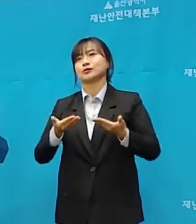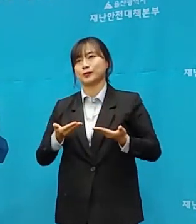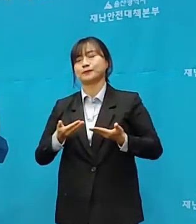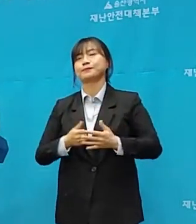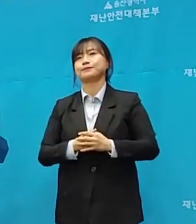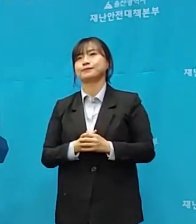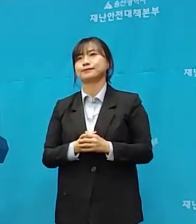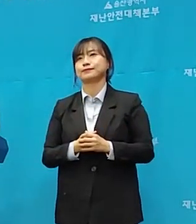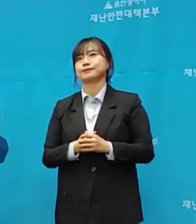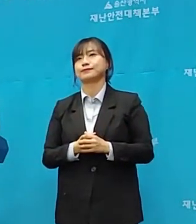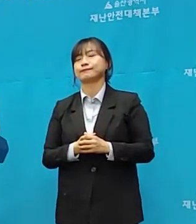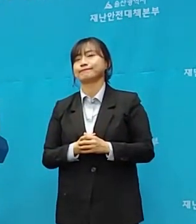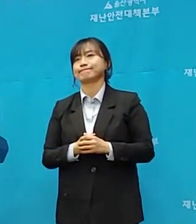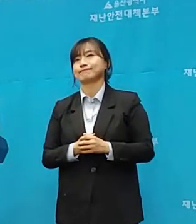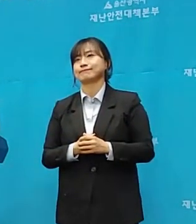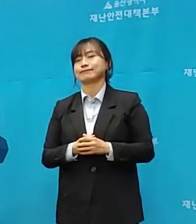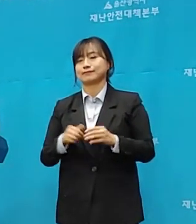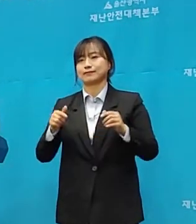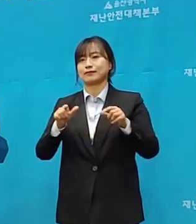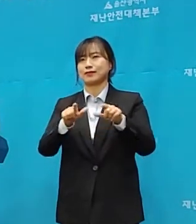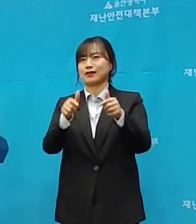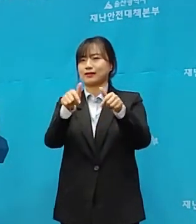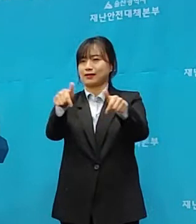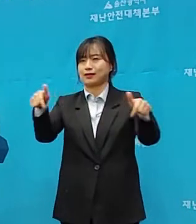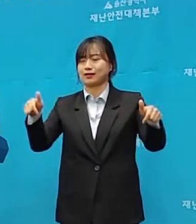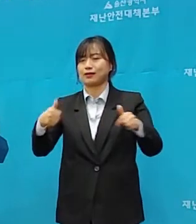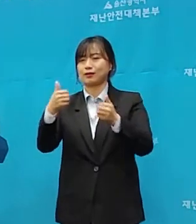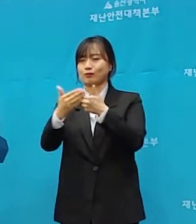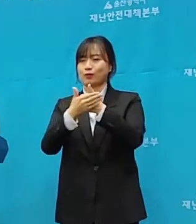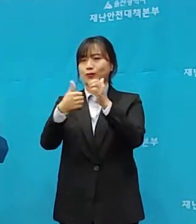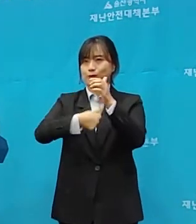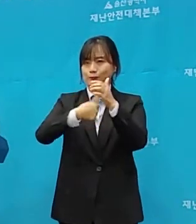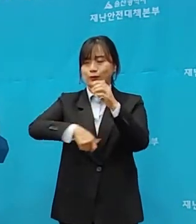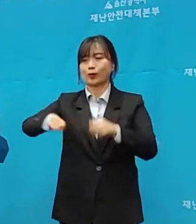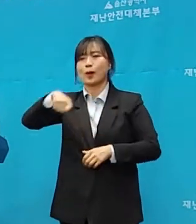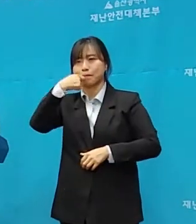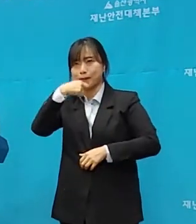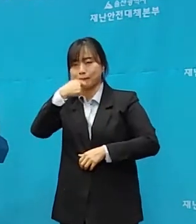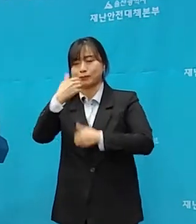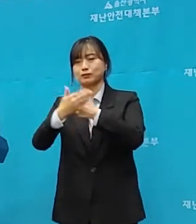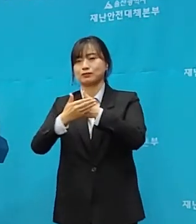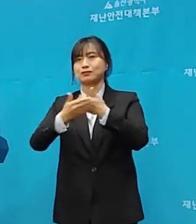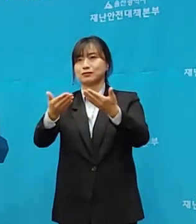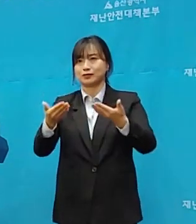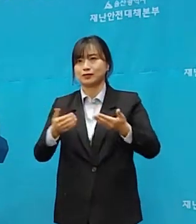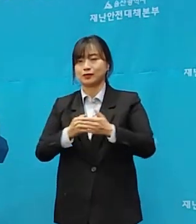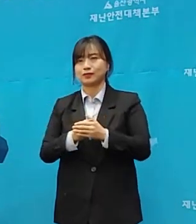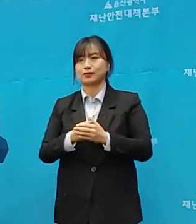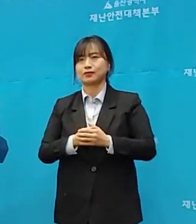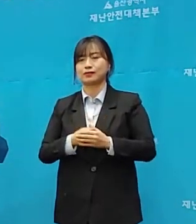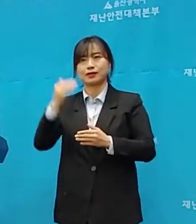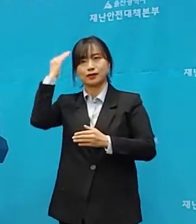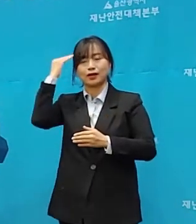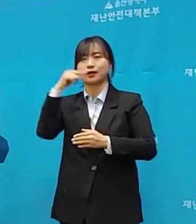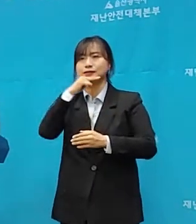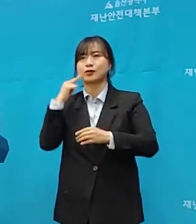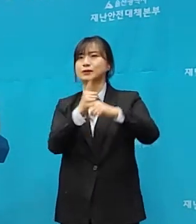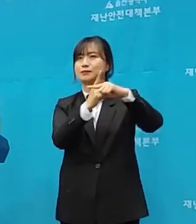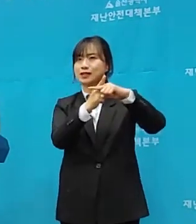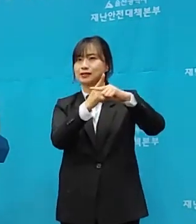아끼지 않으셨습니다. 각종 구호물품과 식료품을 지원해 주신 대한적십자사